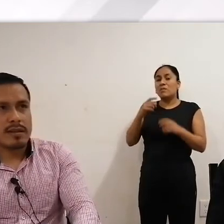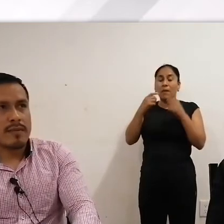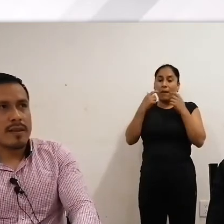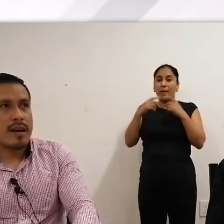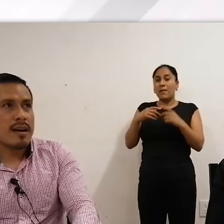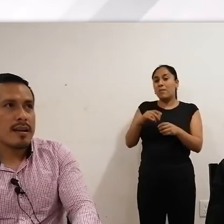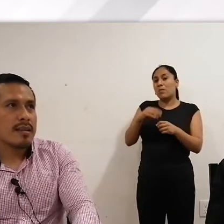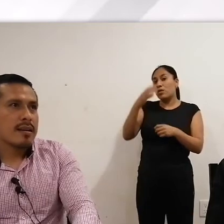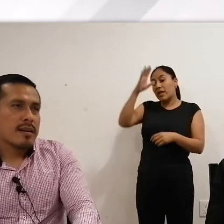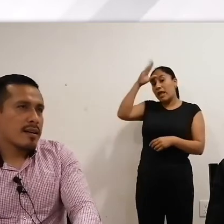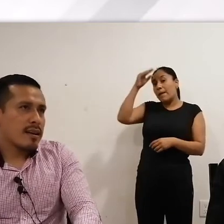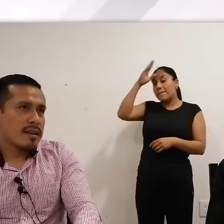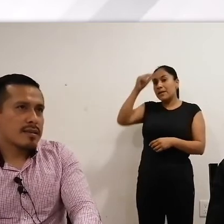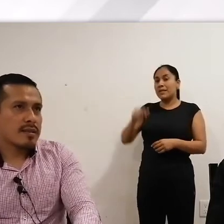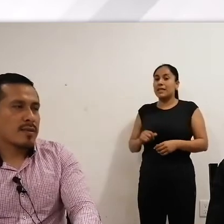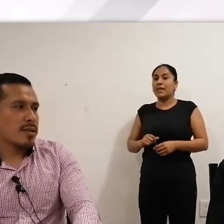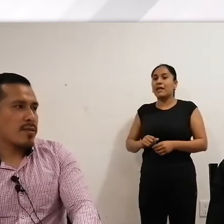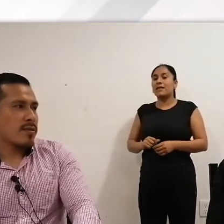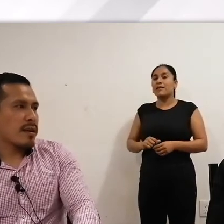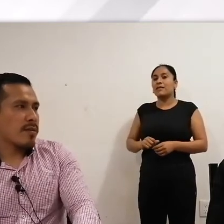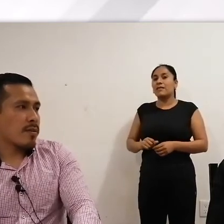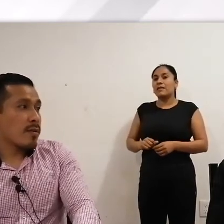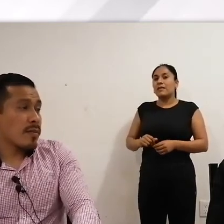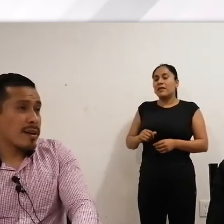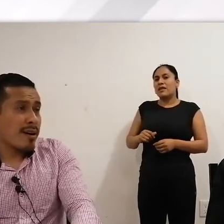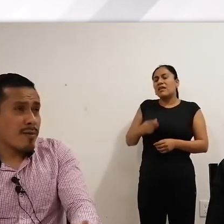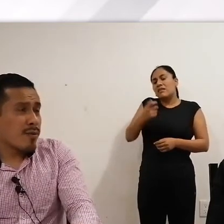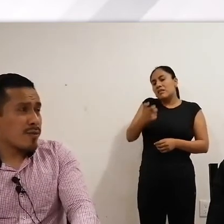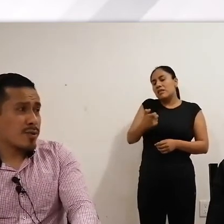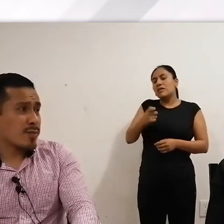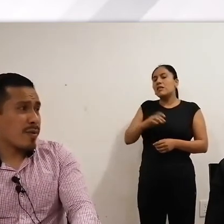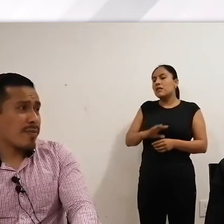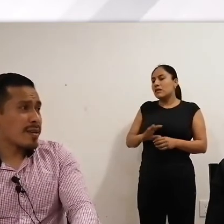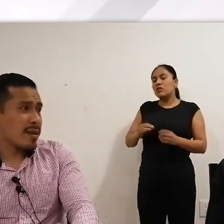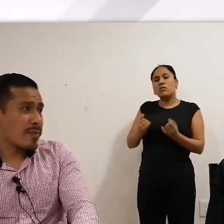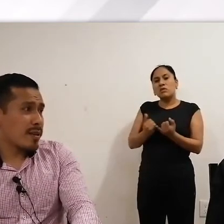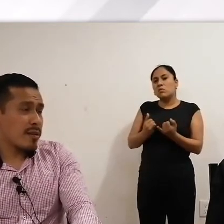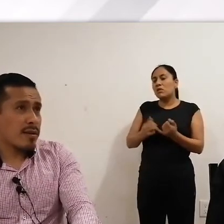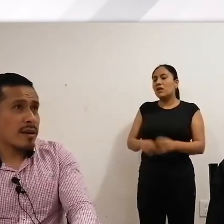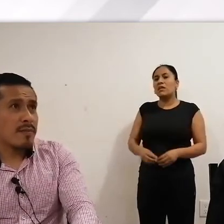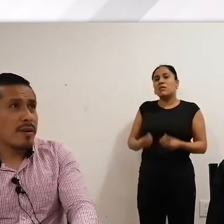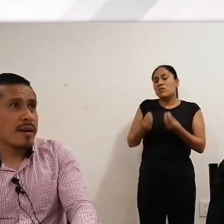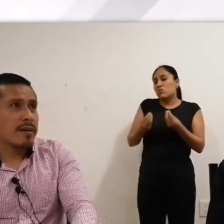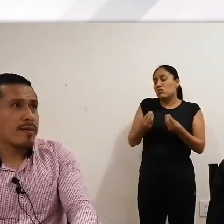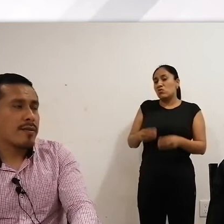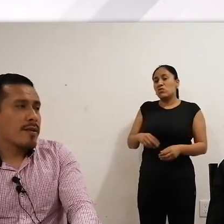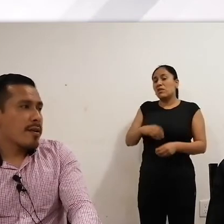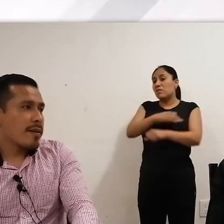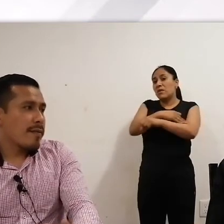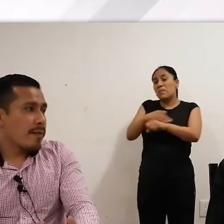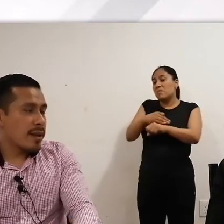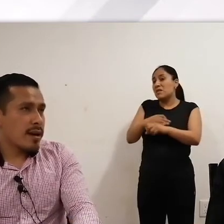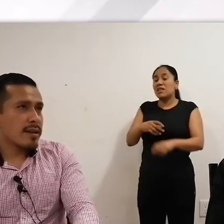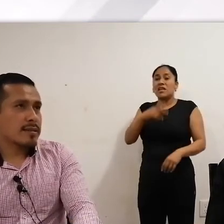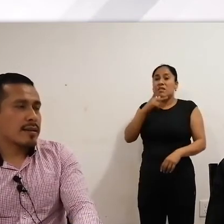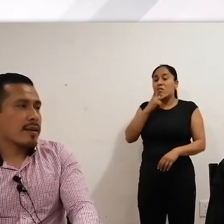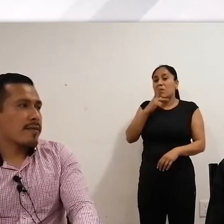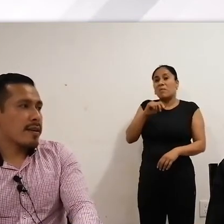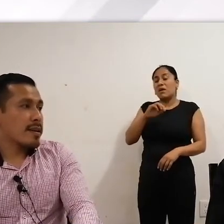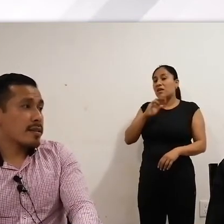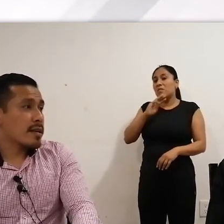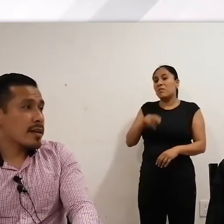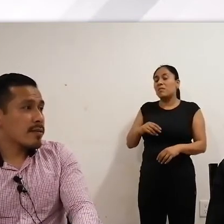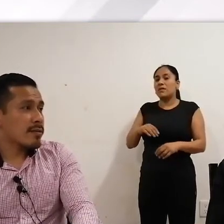de conectividad, la situación económica. Hubo muchos papás que perdieron el empleo, familiares